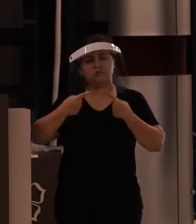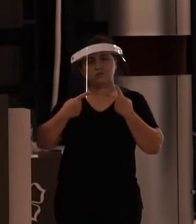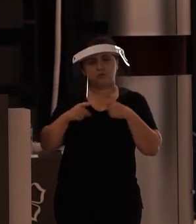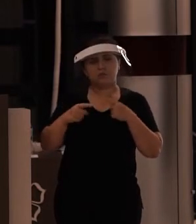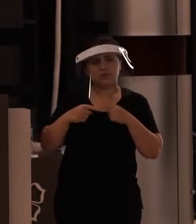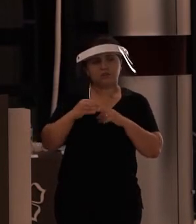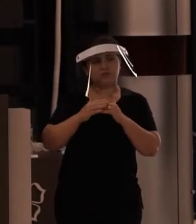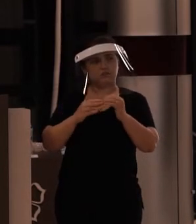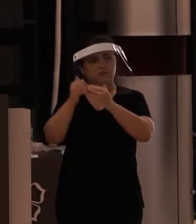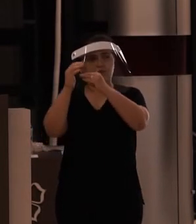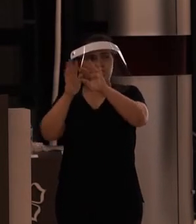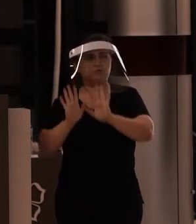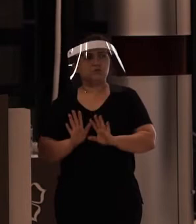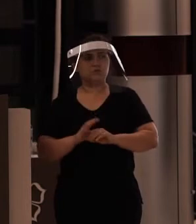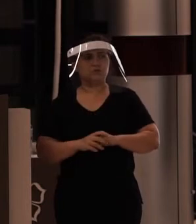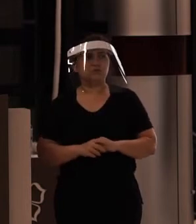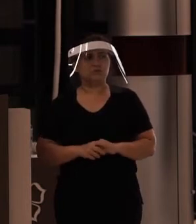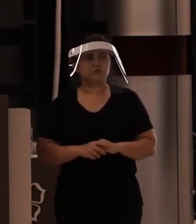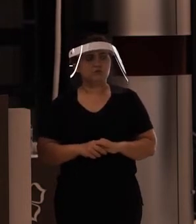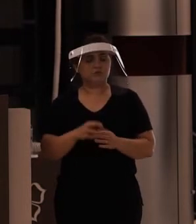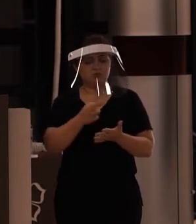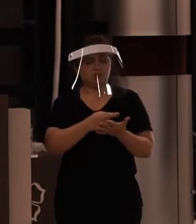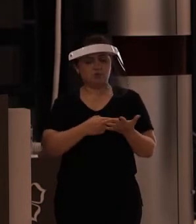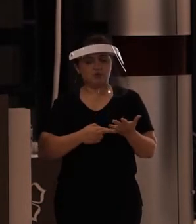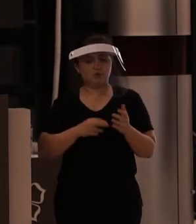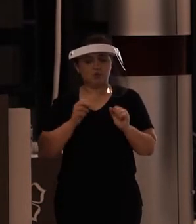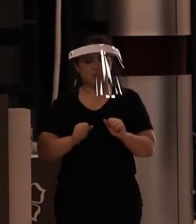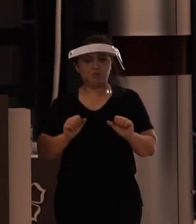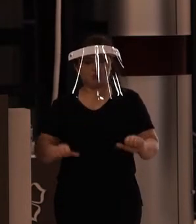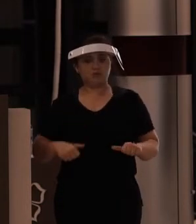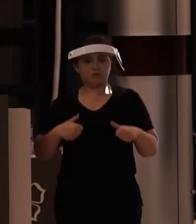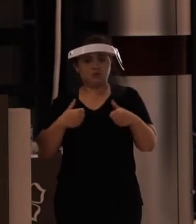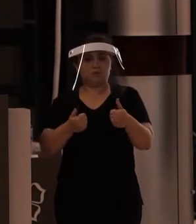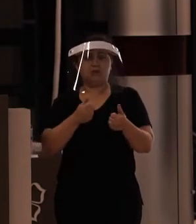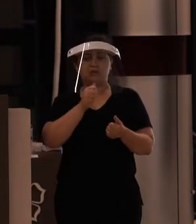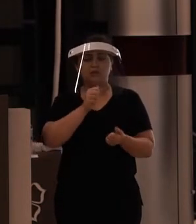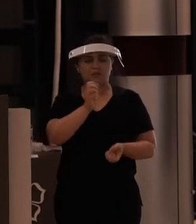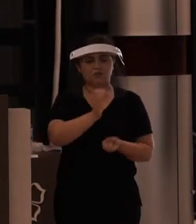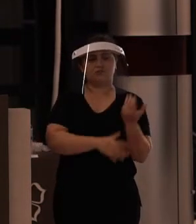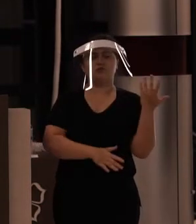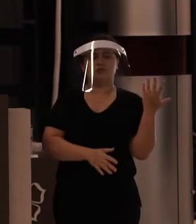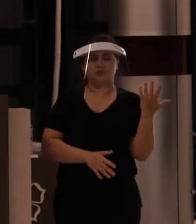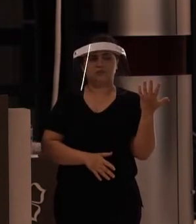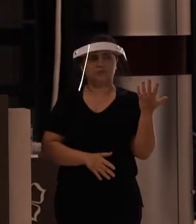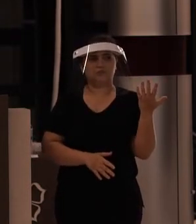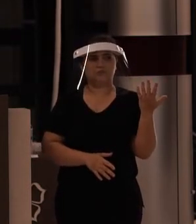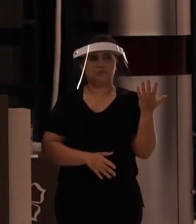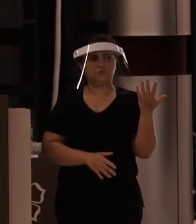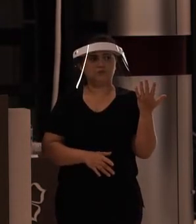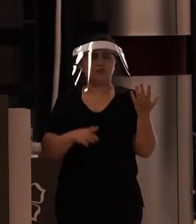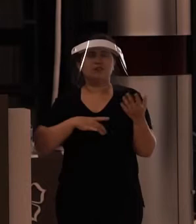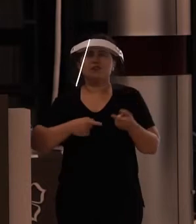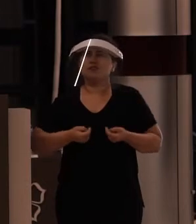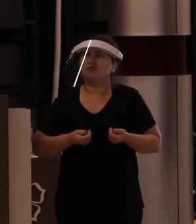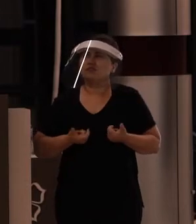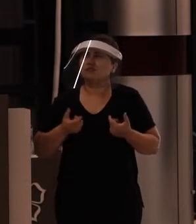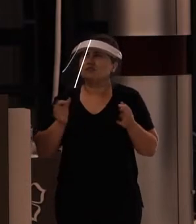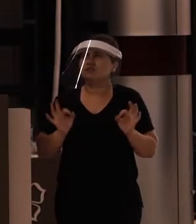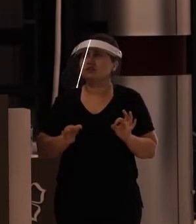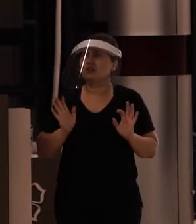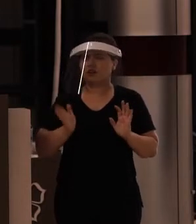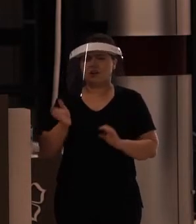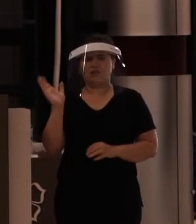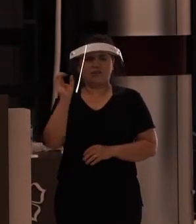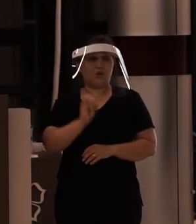Karine? Os relatórios podem ser melhor ainda gerados. Eu tenho quase certeza que agora já está